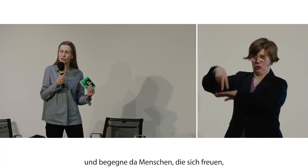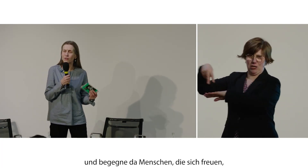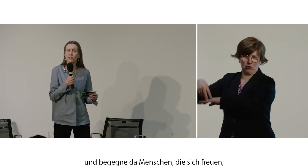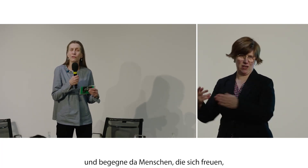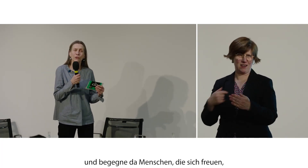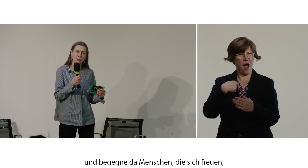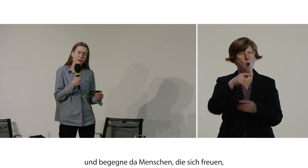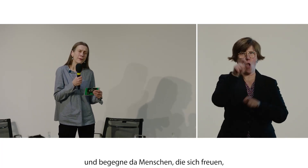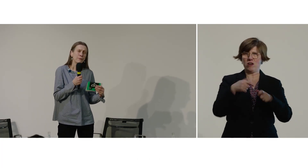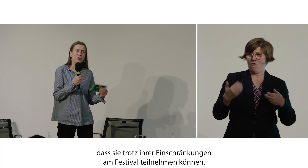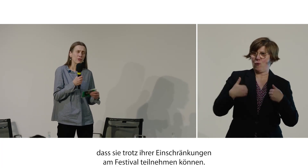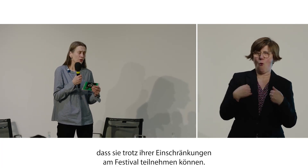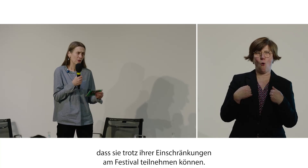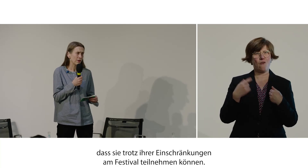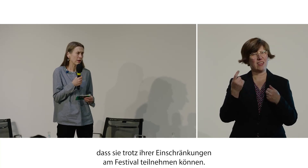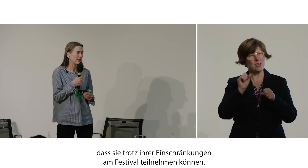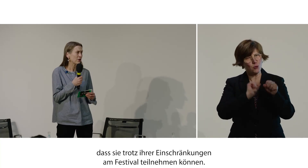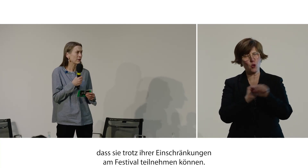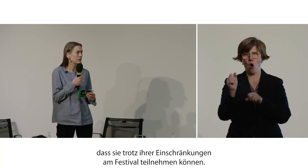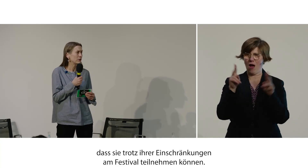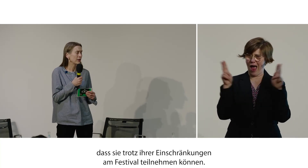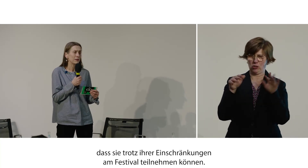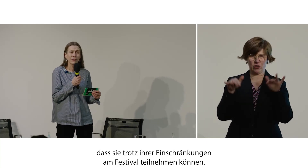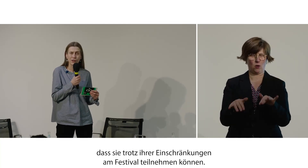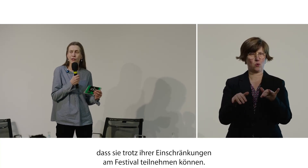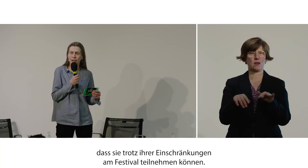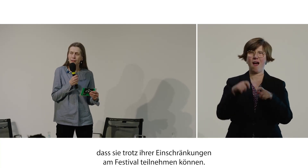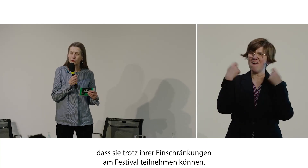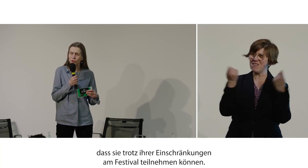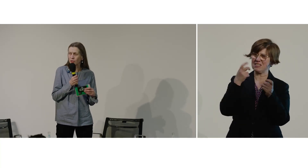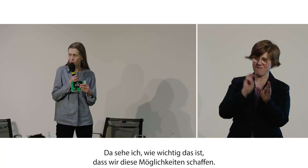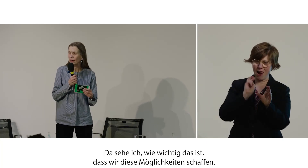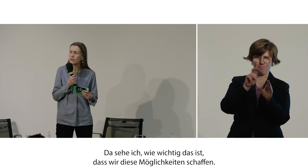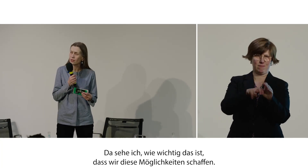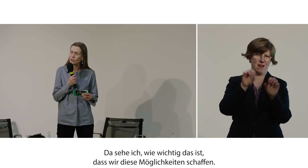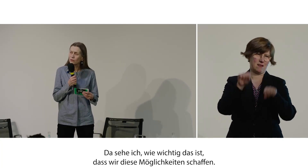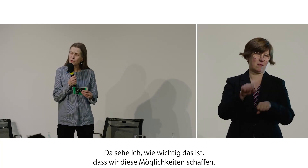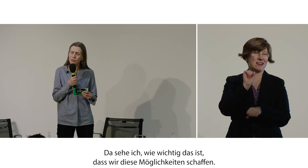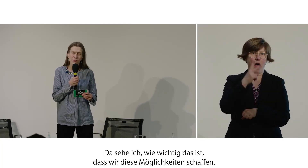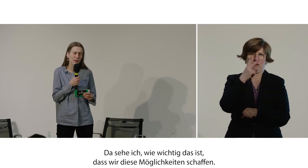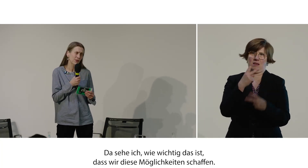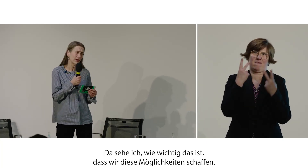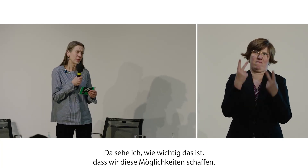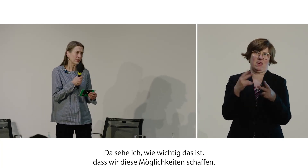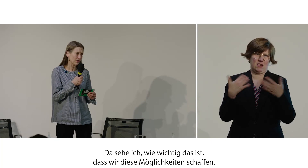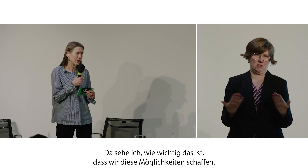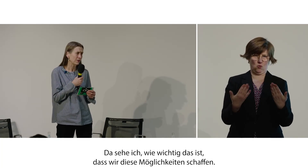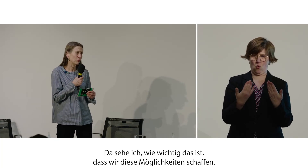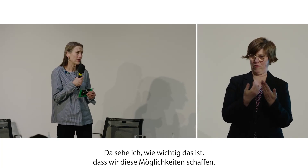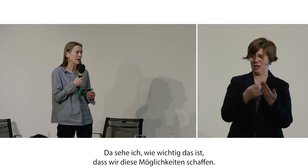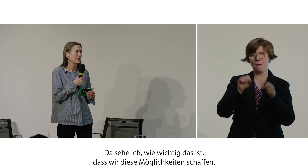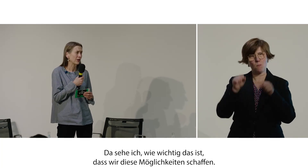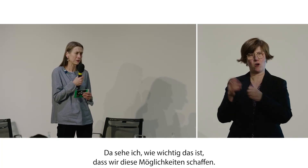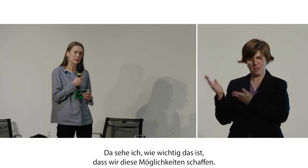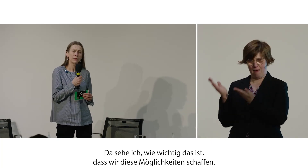da auch Menschen, die sich freuen, dass sie trotz ihrer Einschränkungen an dem Festival teilnehmen können. Also daran sehe ich, wie wichtig das ist, dass wir